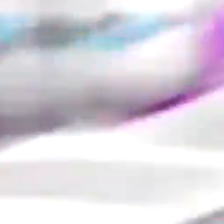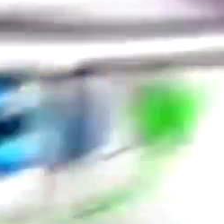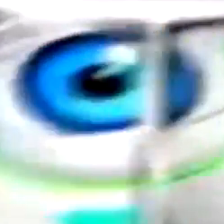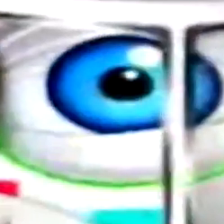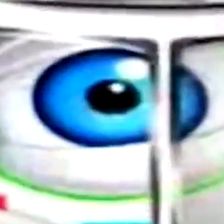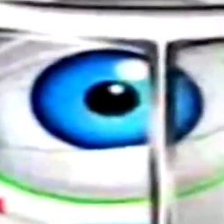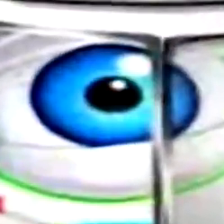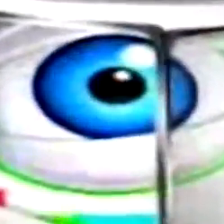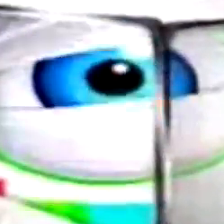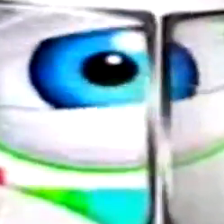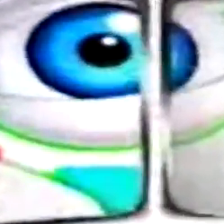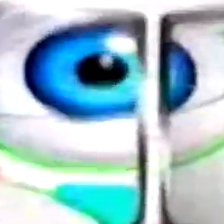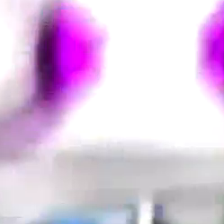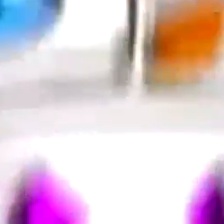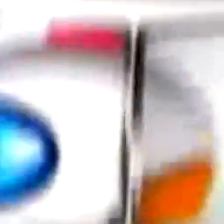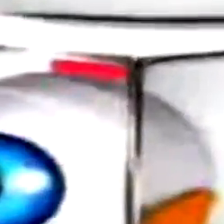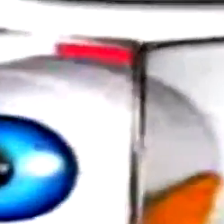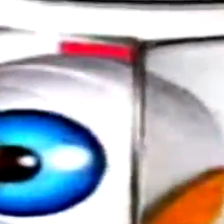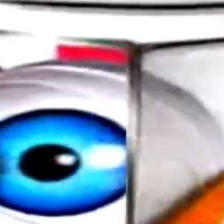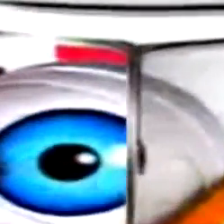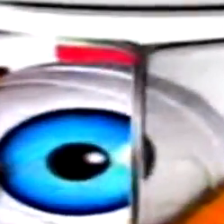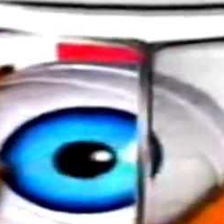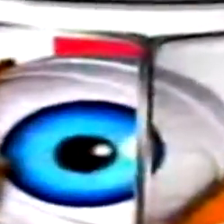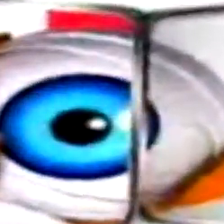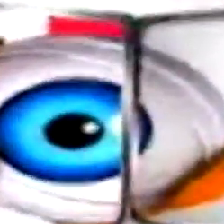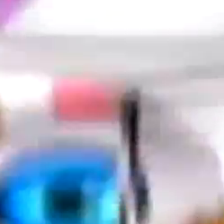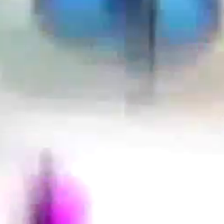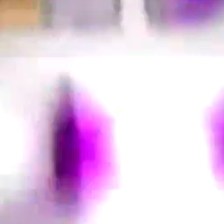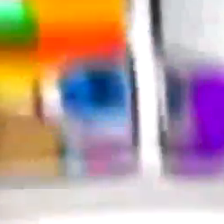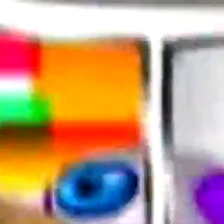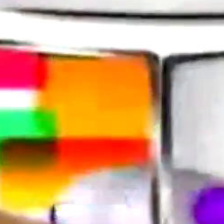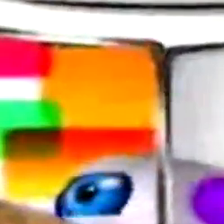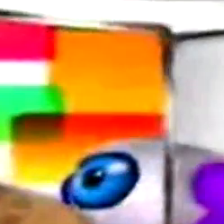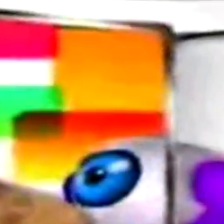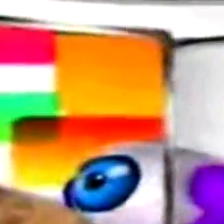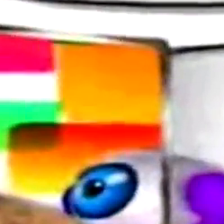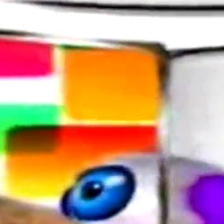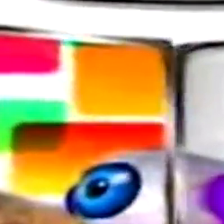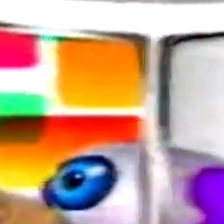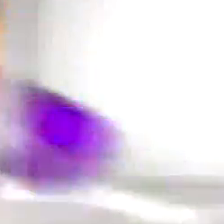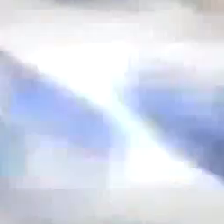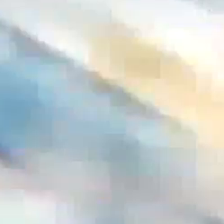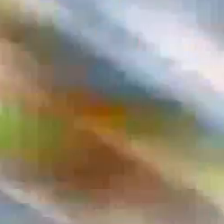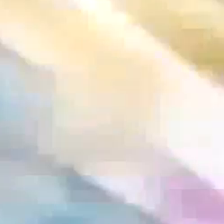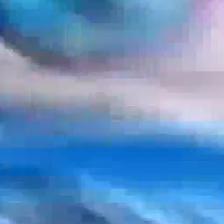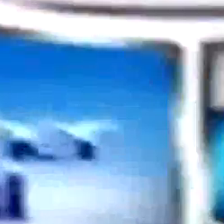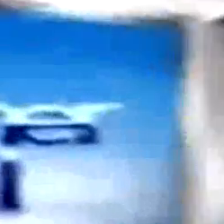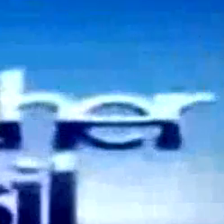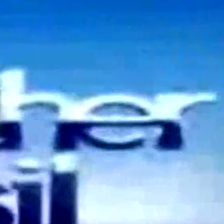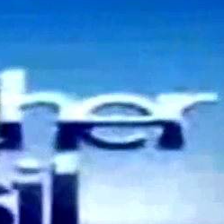Querer é poder, ir até o final, se quiser vencer.